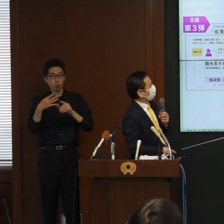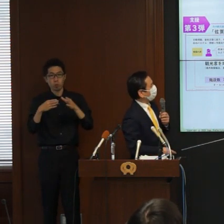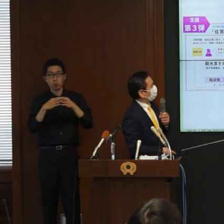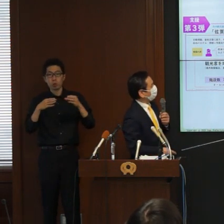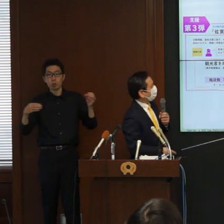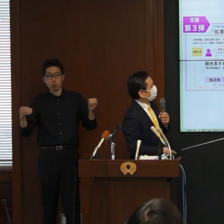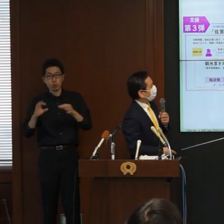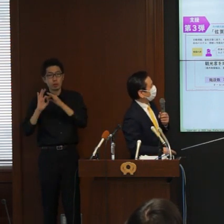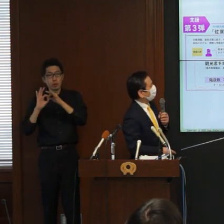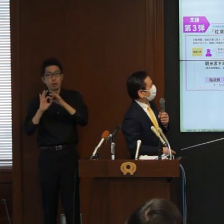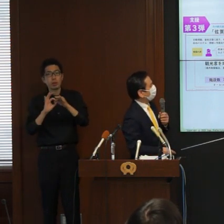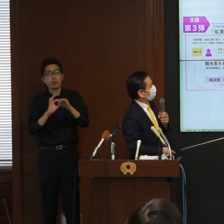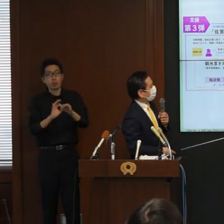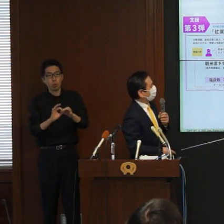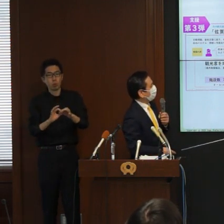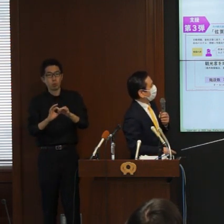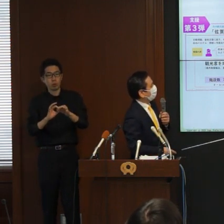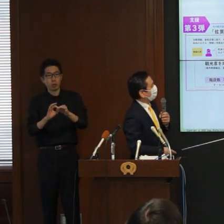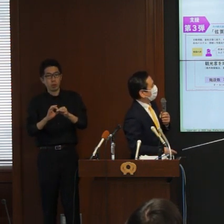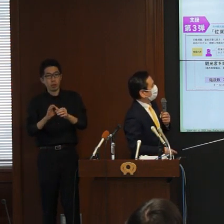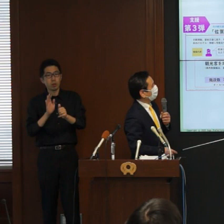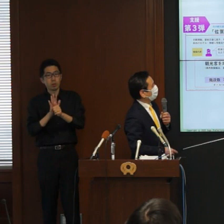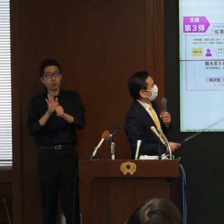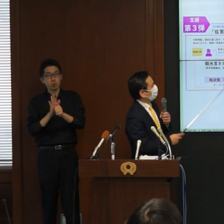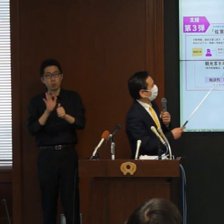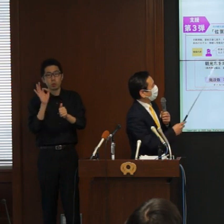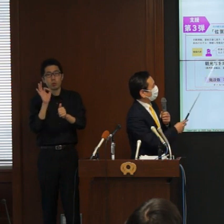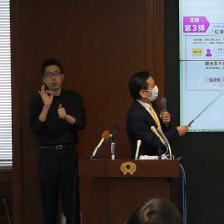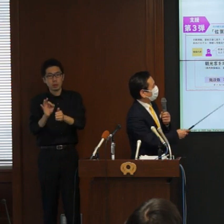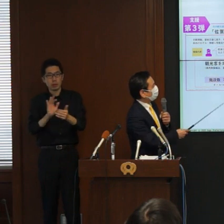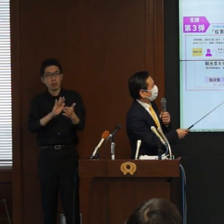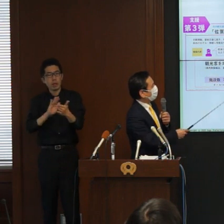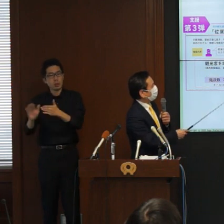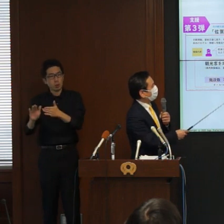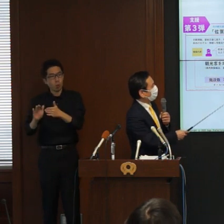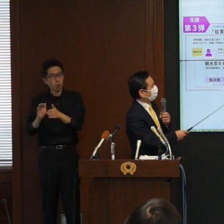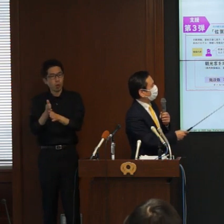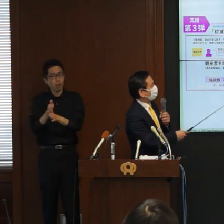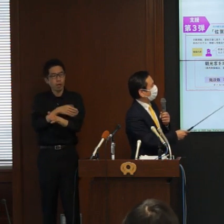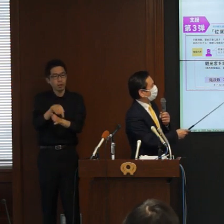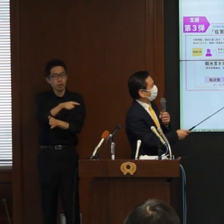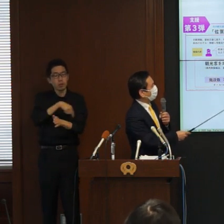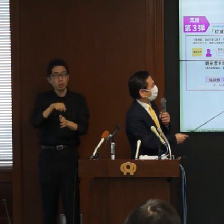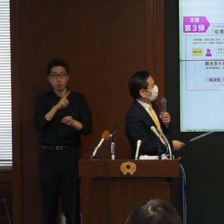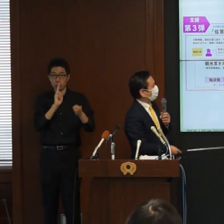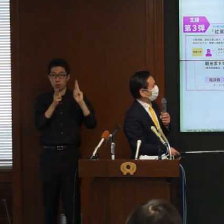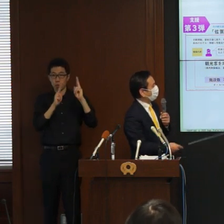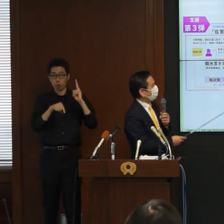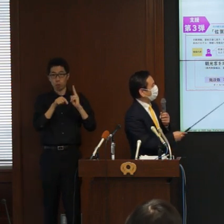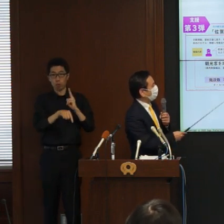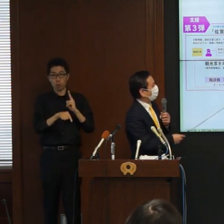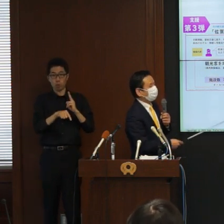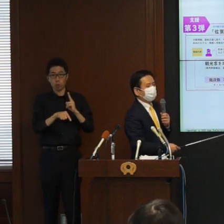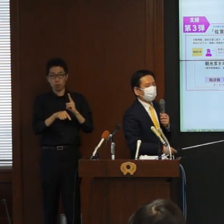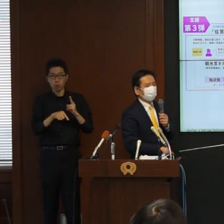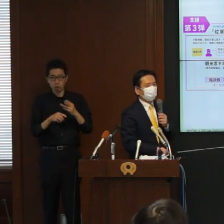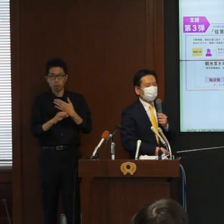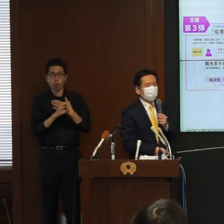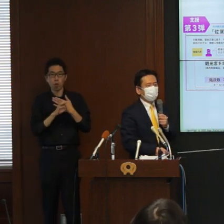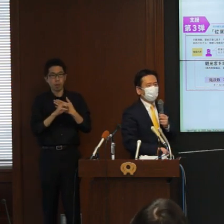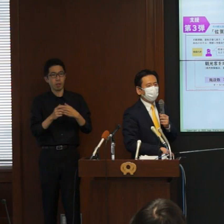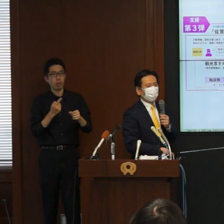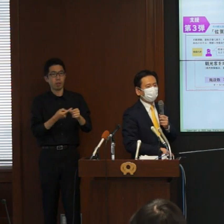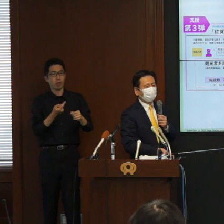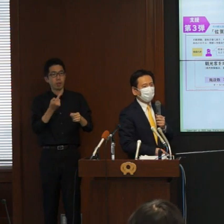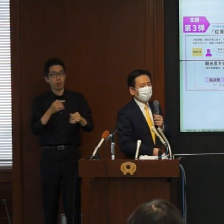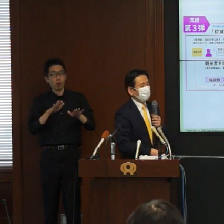の持続化給付金の対象にならない事業者、特に初めて店舗をオープンしたばかりで去年の売上というもの